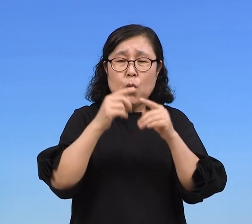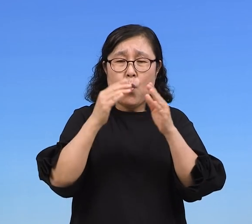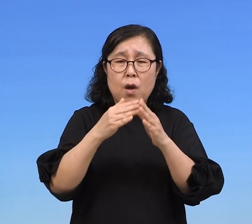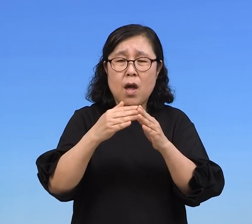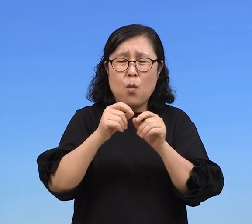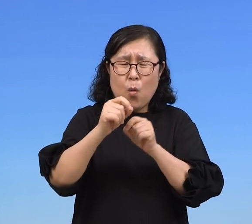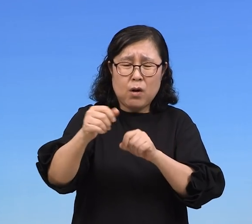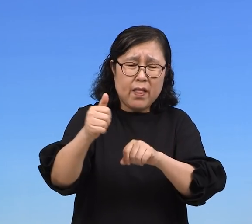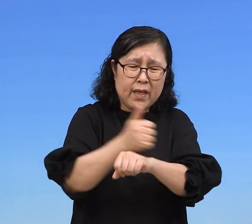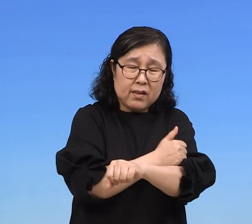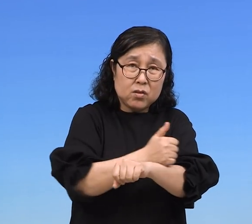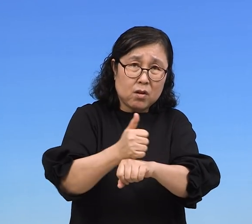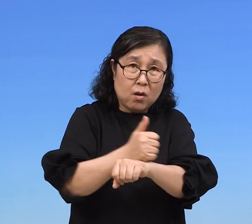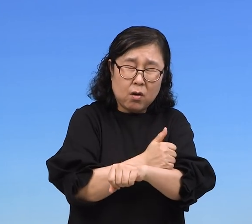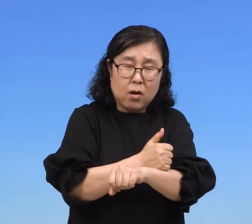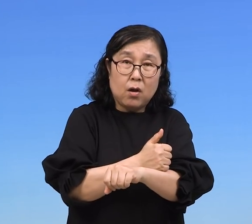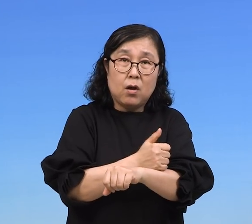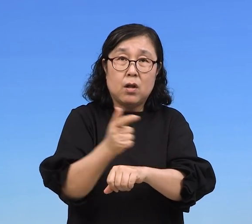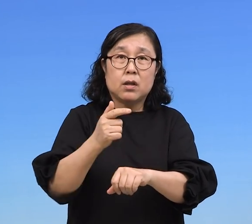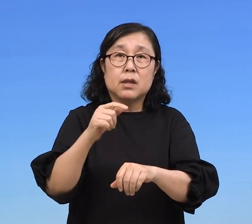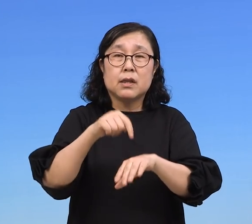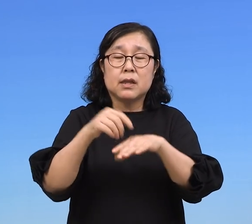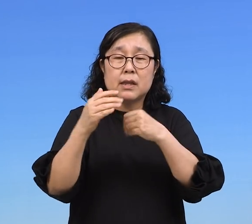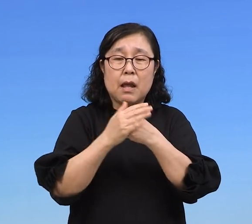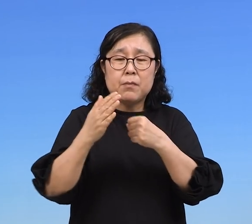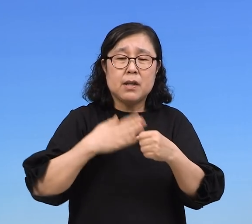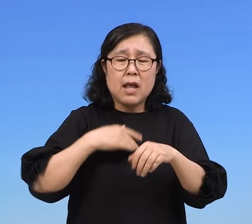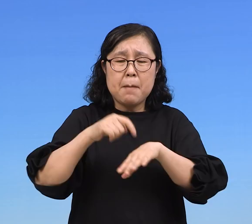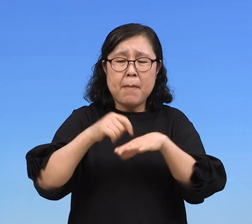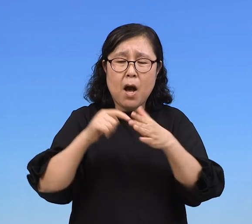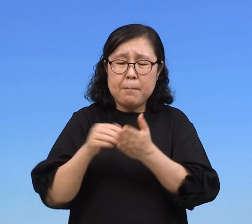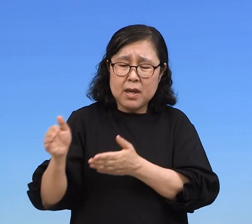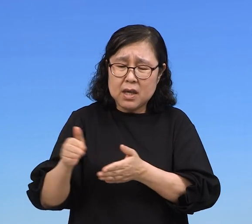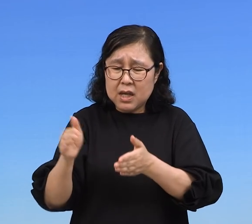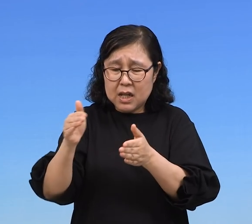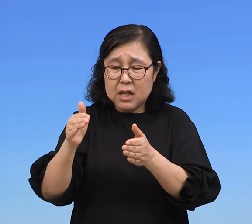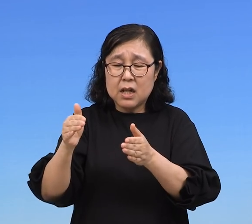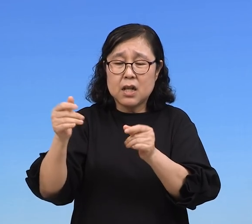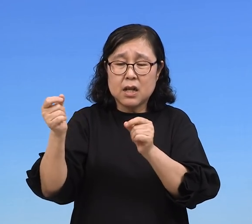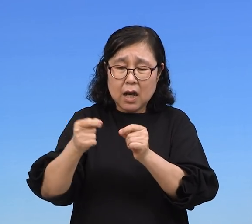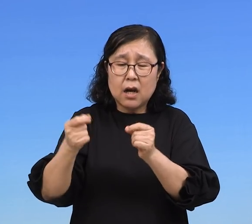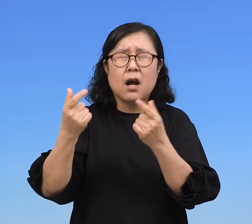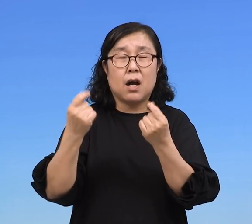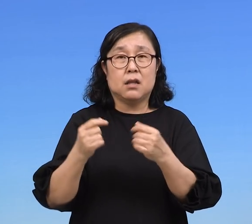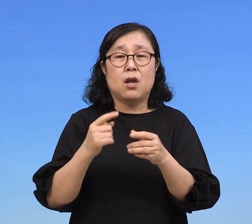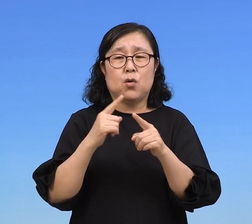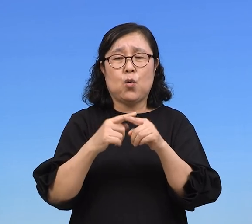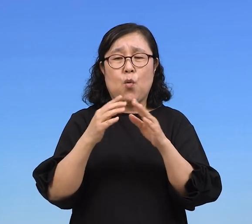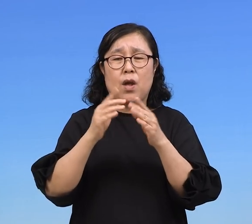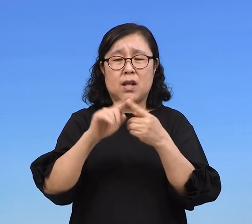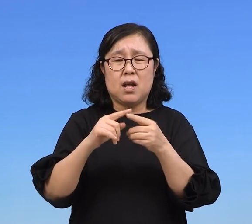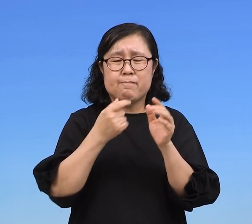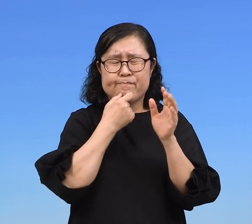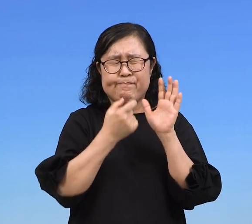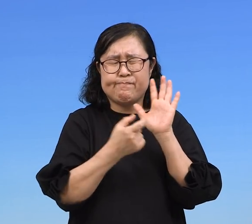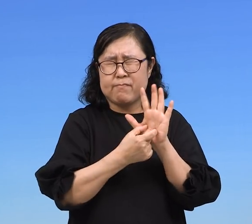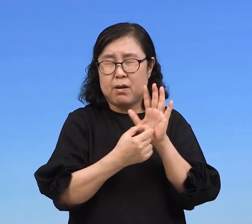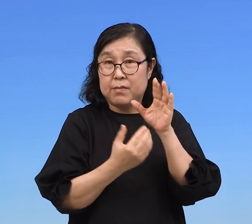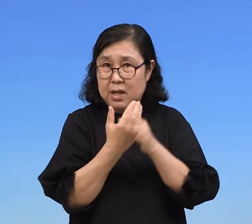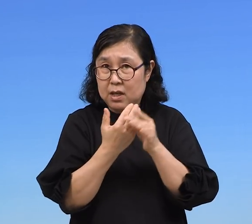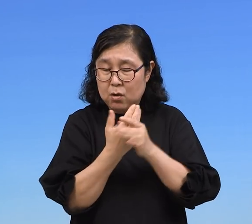교회에서 오래 교회 생활하다 보니 내 마음밭이 길가가 된 것 같습니다. 교회에 대한 거부감도